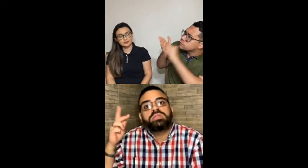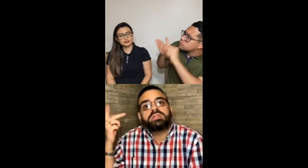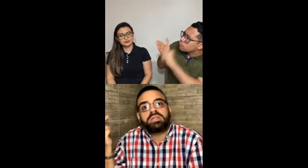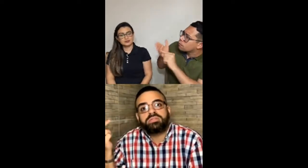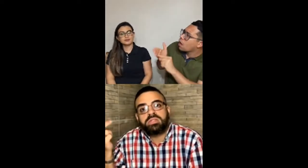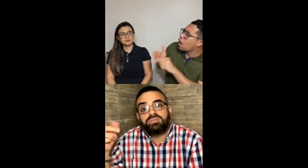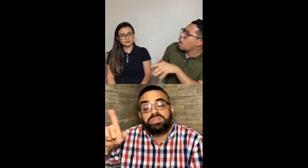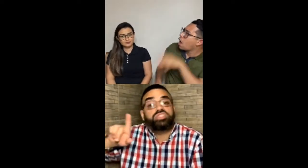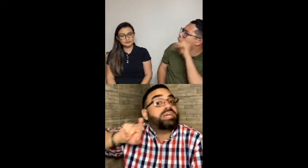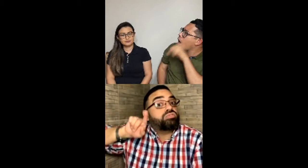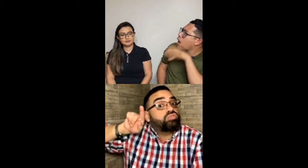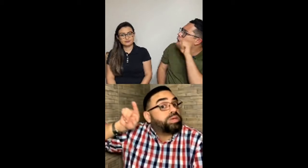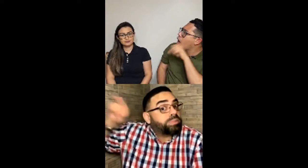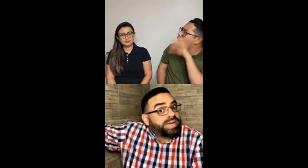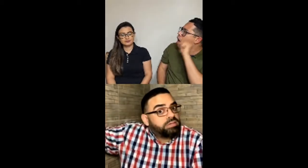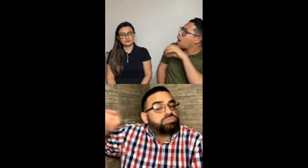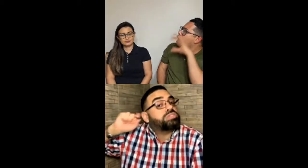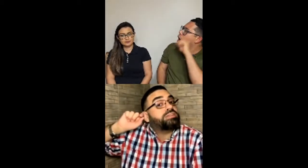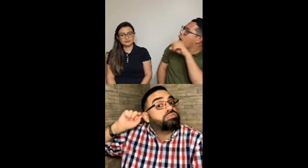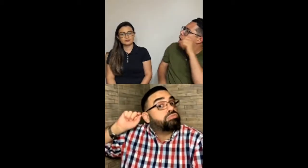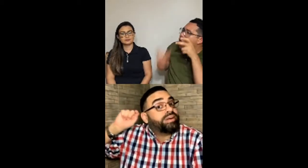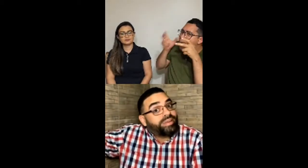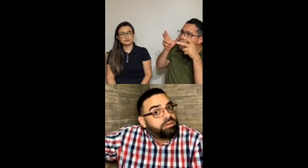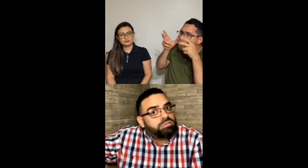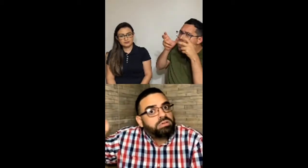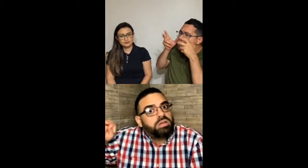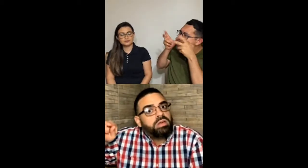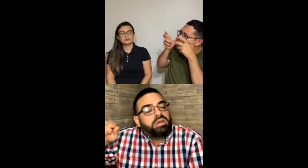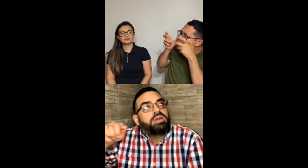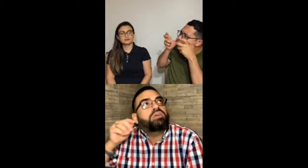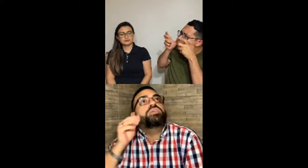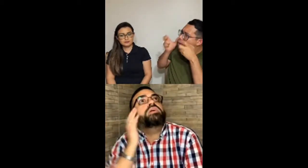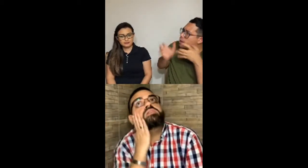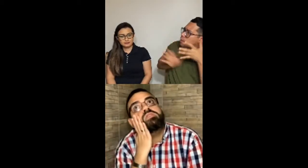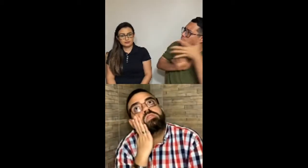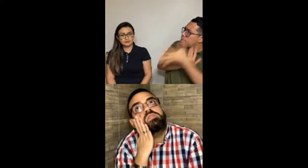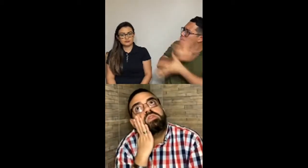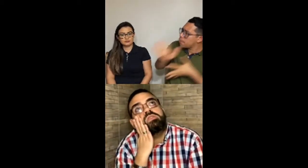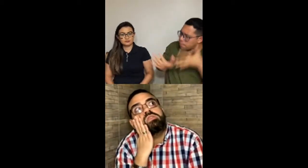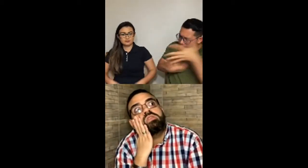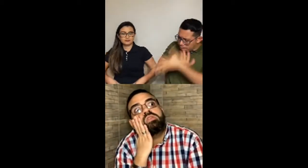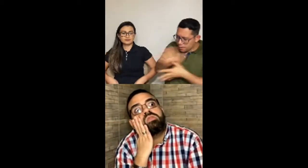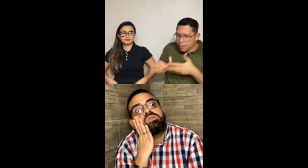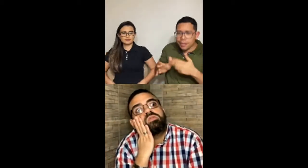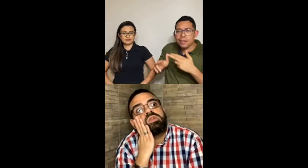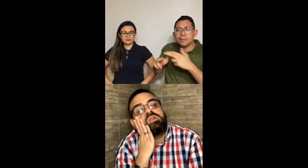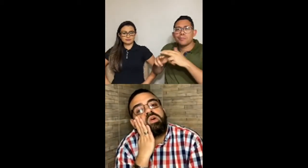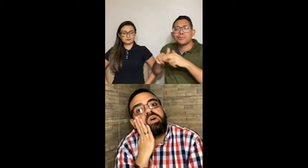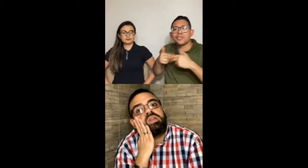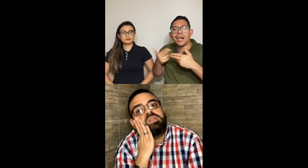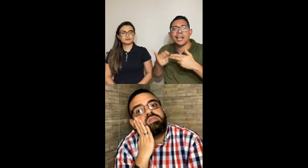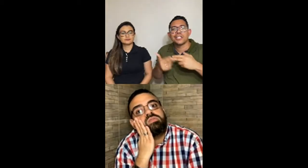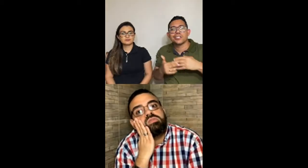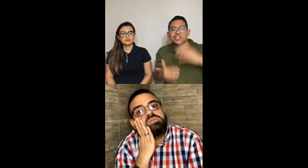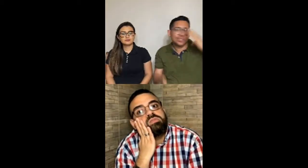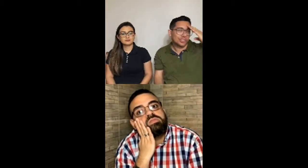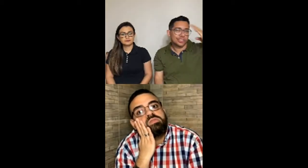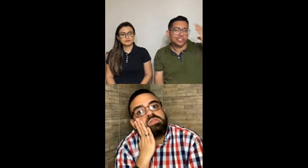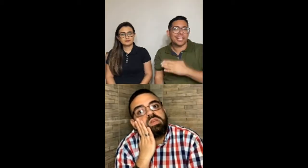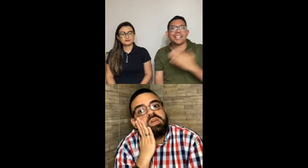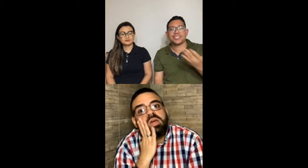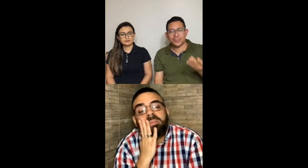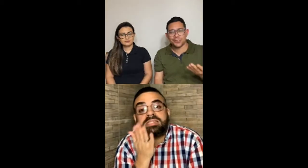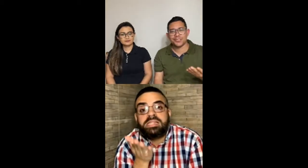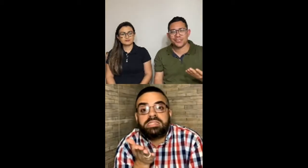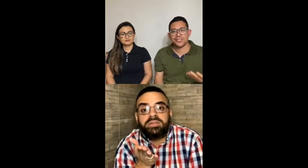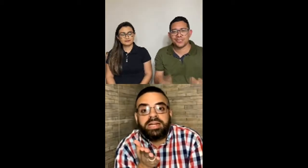para o tailandês vinham direto da fonte. Não vinham de uma outra tradução. Vinham direto do hebraico, direto do grego. Eu